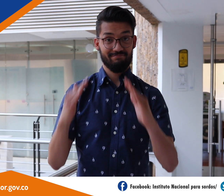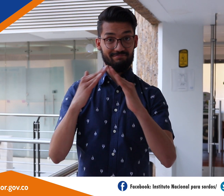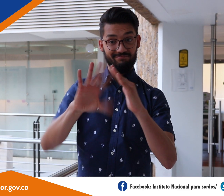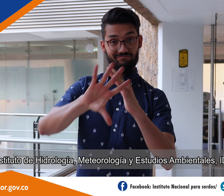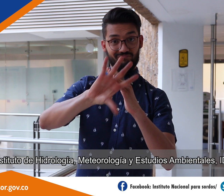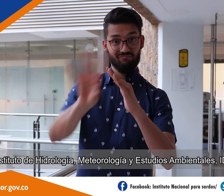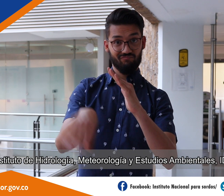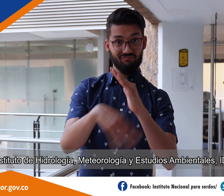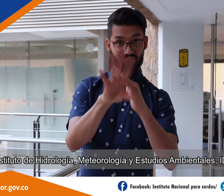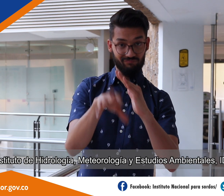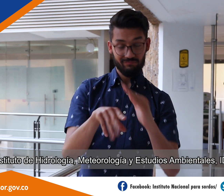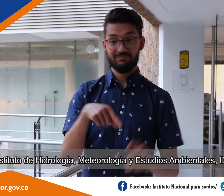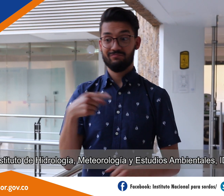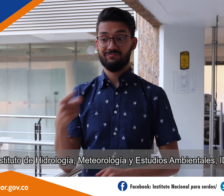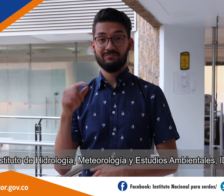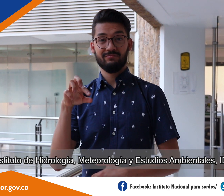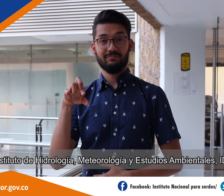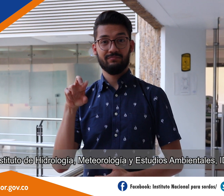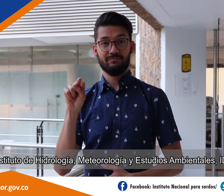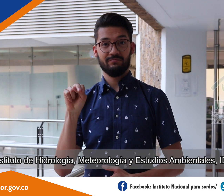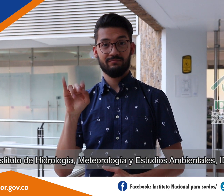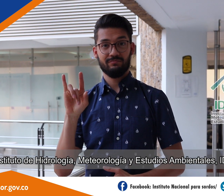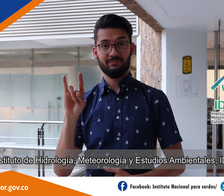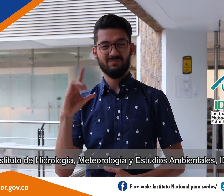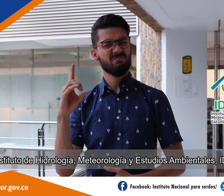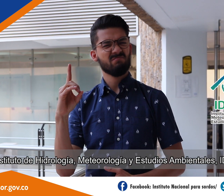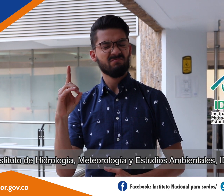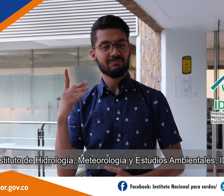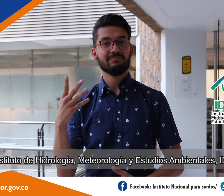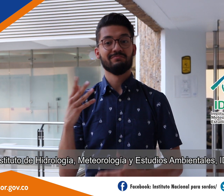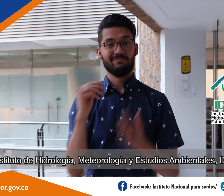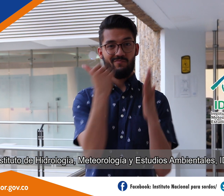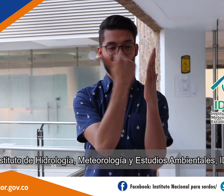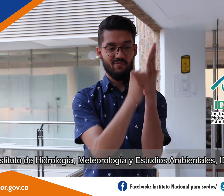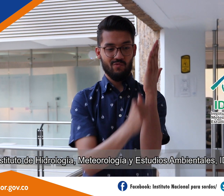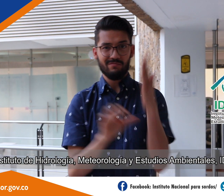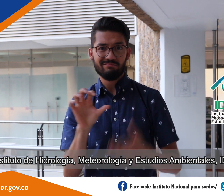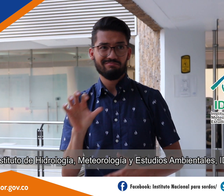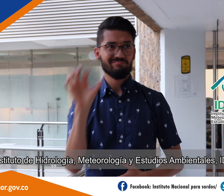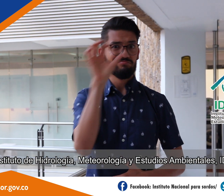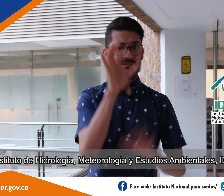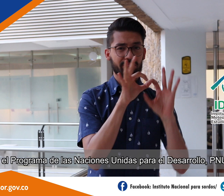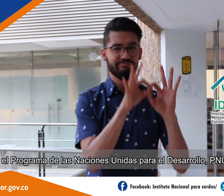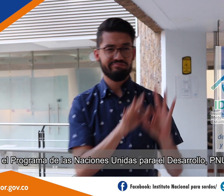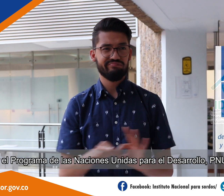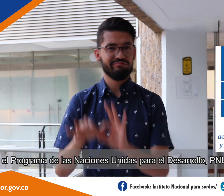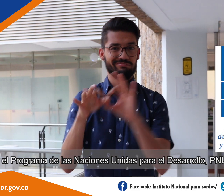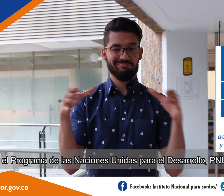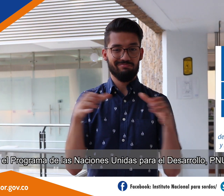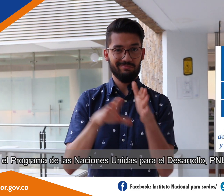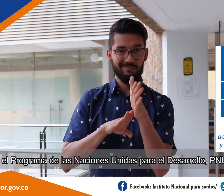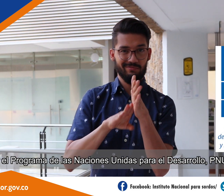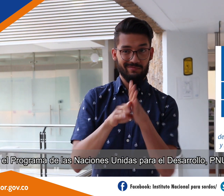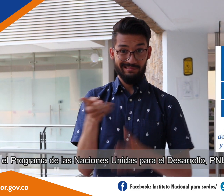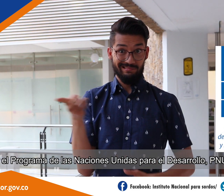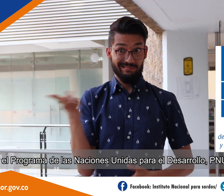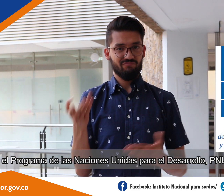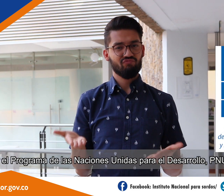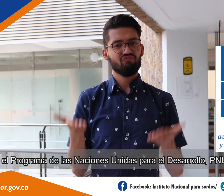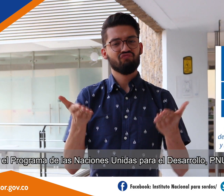El Instituto de Hidrología, Meteorología y Estudios Ambientales, IDEAM, y el Programa de las Naciones Unidas para el Desarrollo, PNUD,